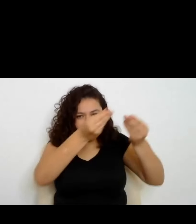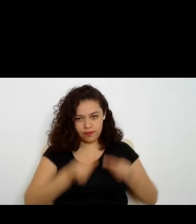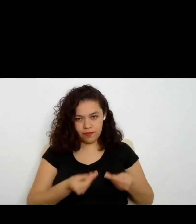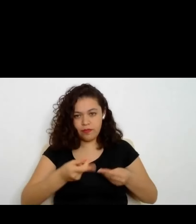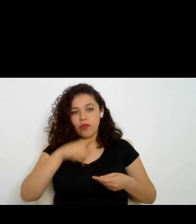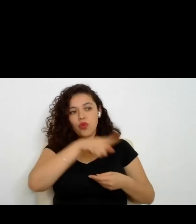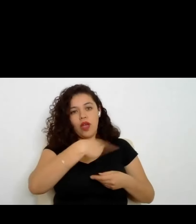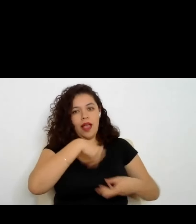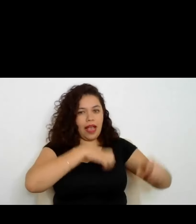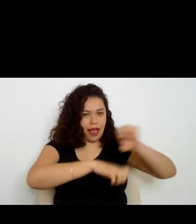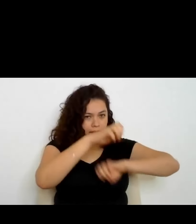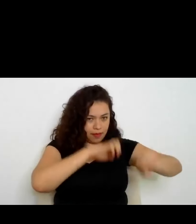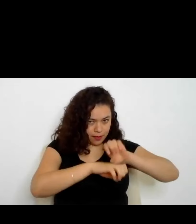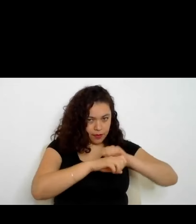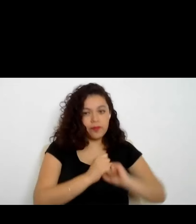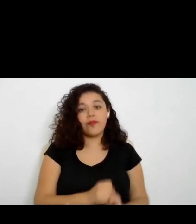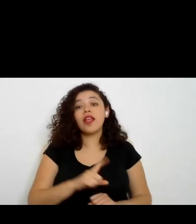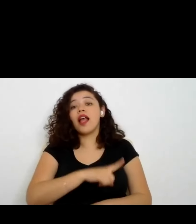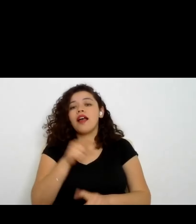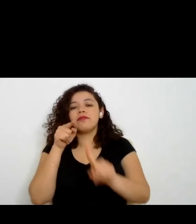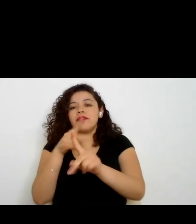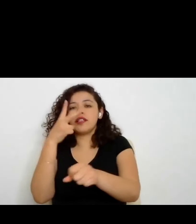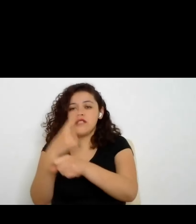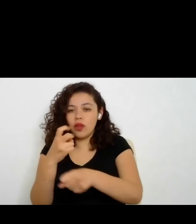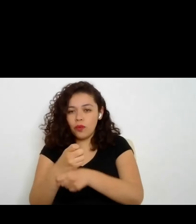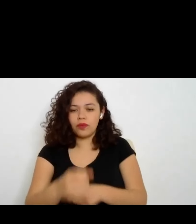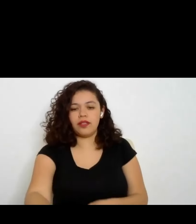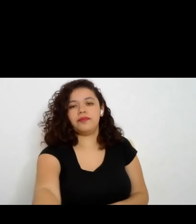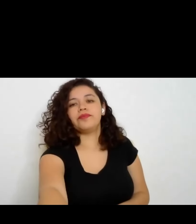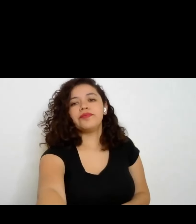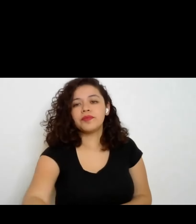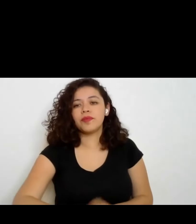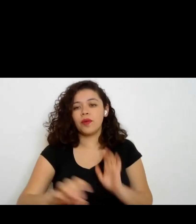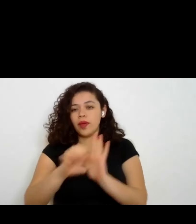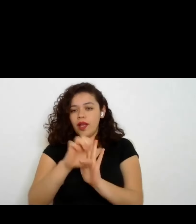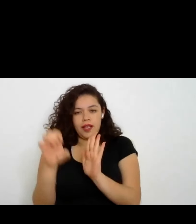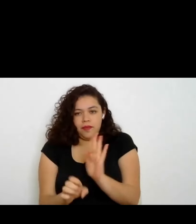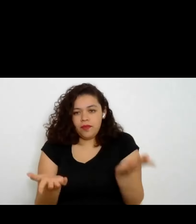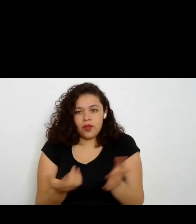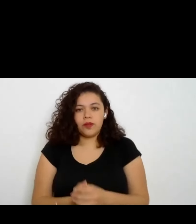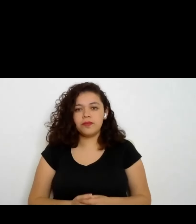empleado. Pero una finalidad secundaria, por ejemplo, sería el decir que,